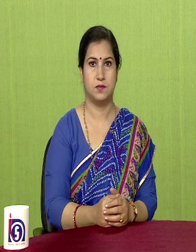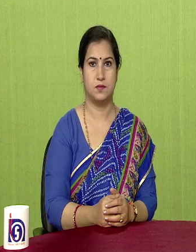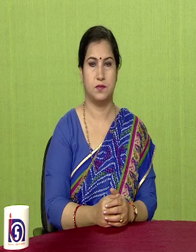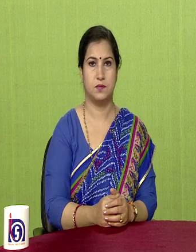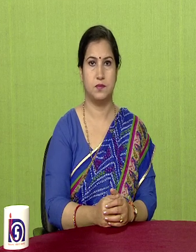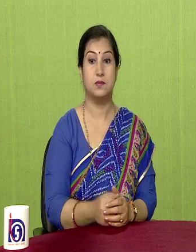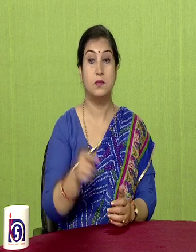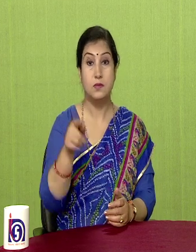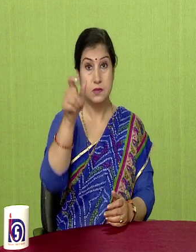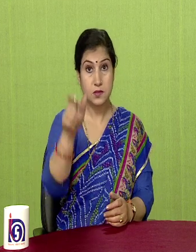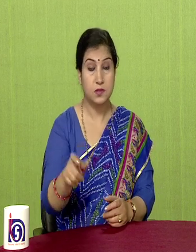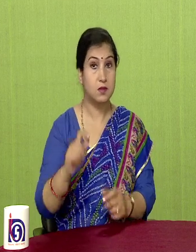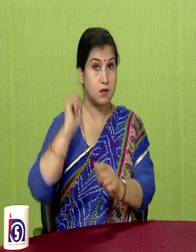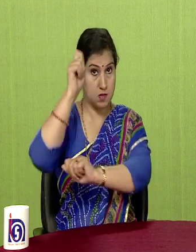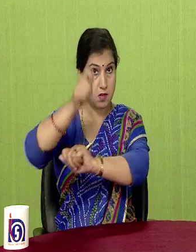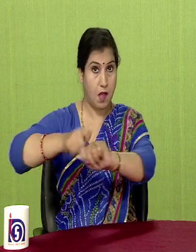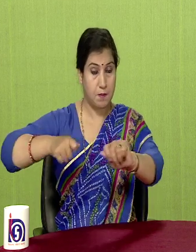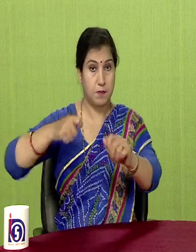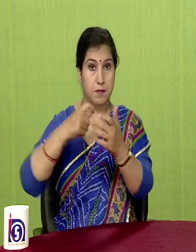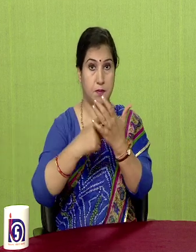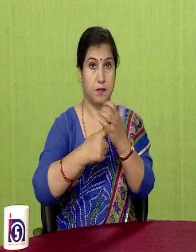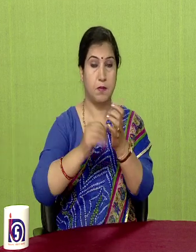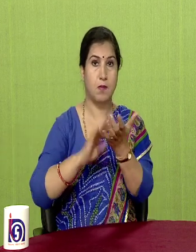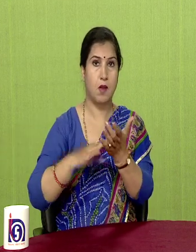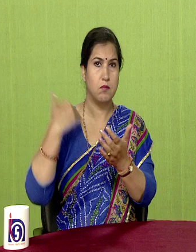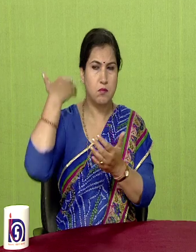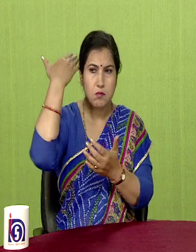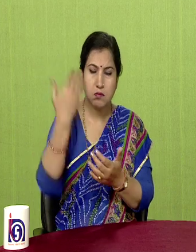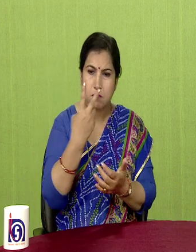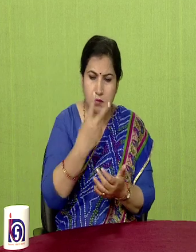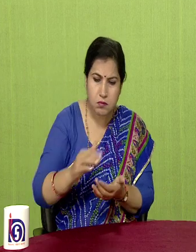अपराधी पर भी क्रोध न करना उनका स्वभाव है।